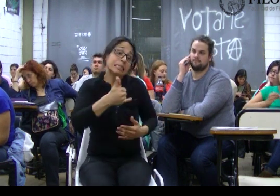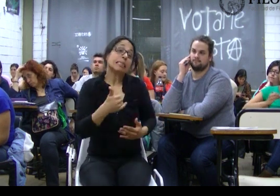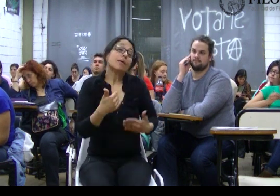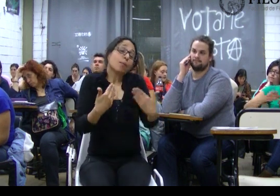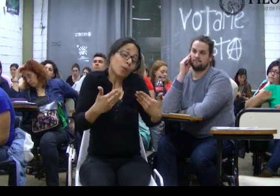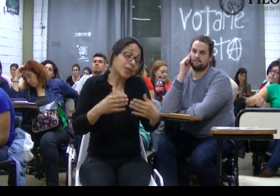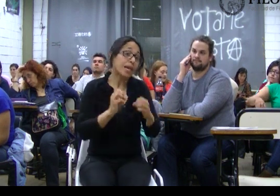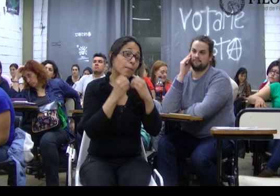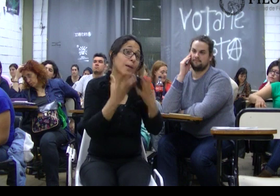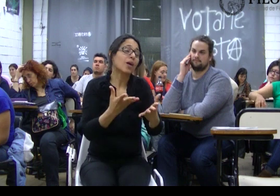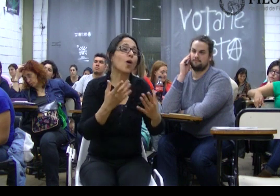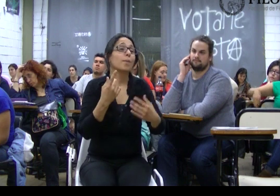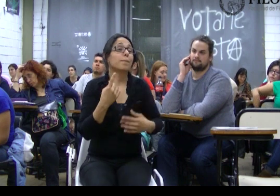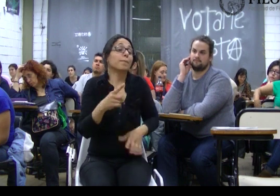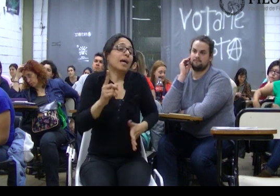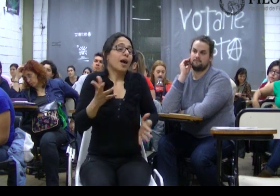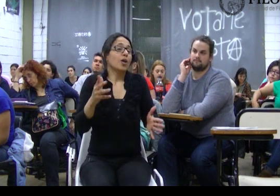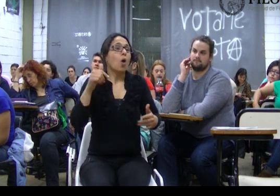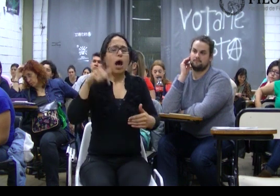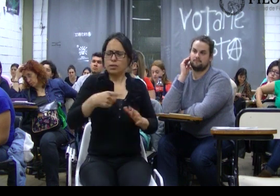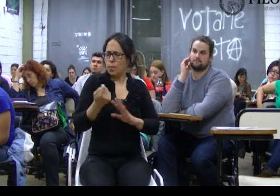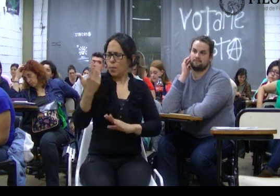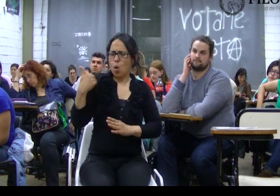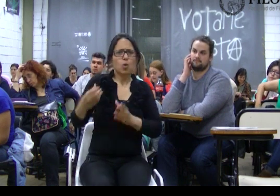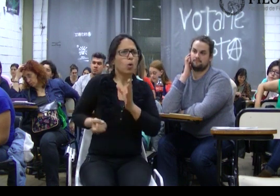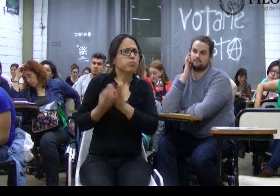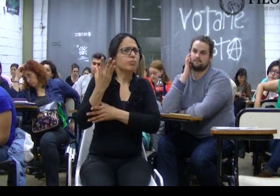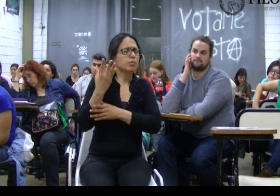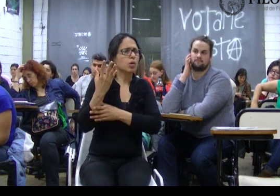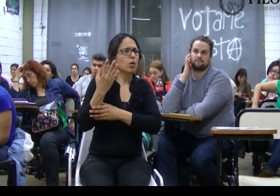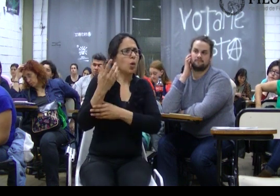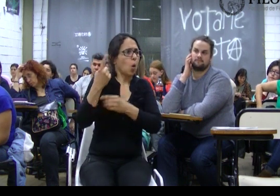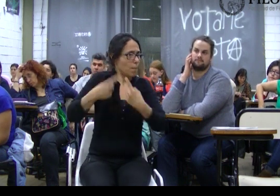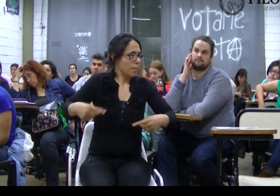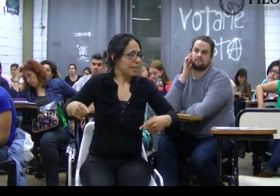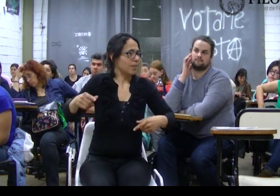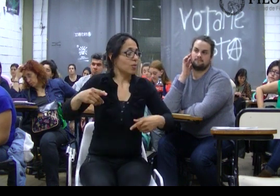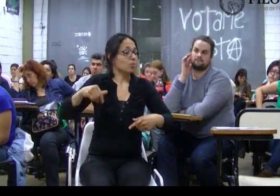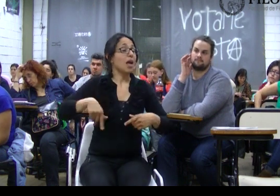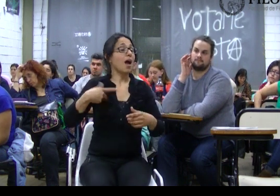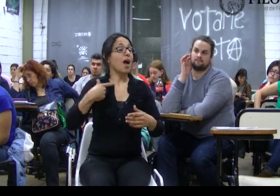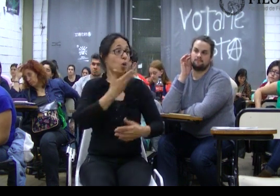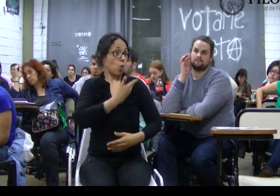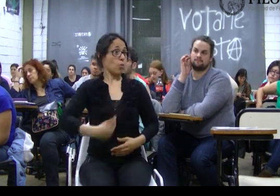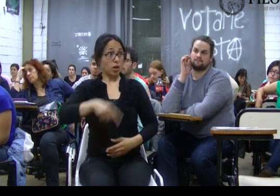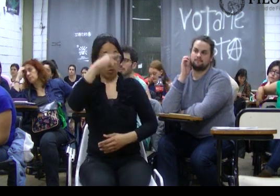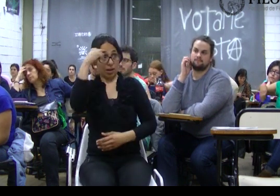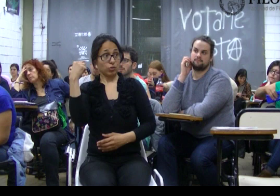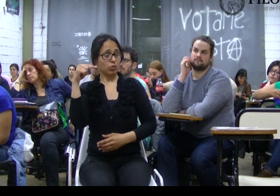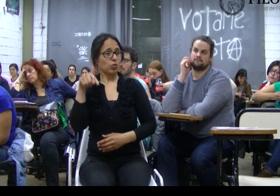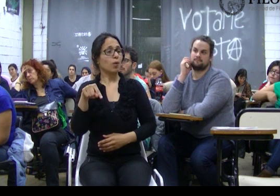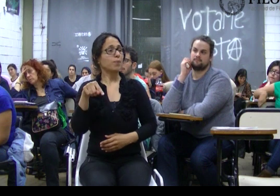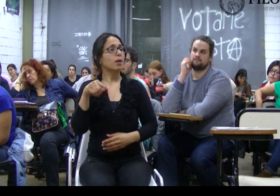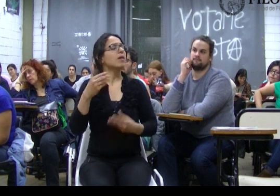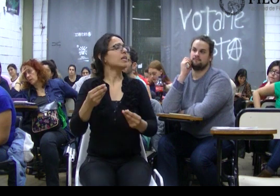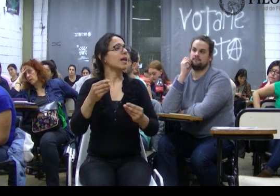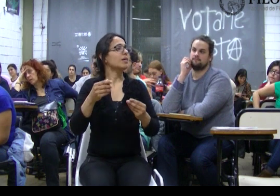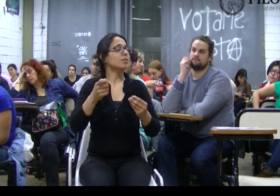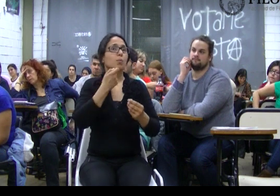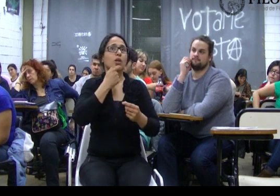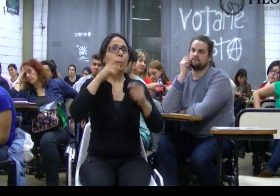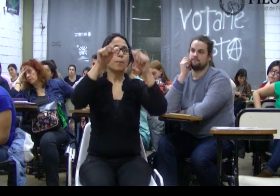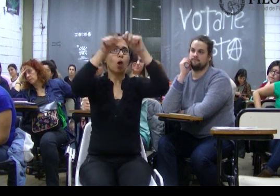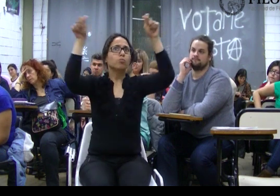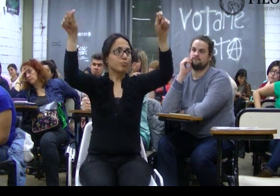he mostrado a Carla que hace muy poquito salió un material de Gobierno de la Nación en donde, por ejemplo, las